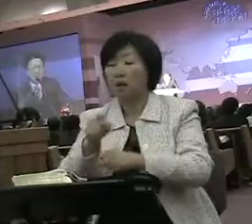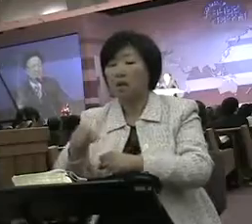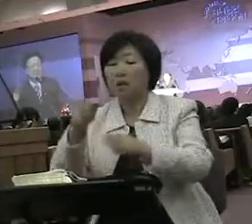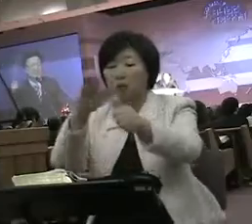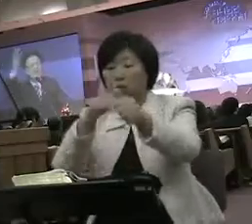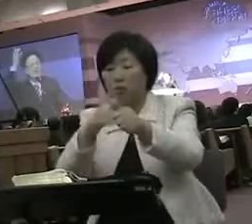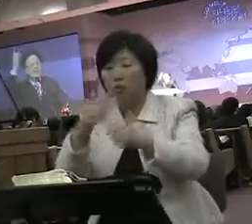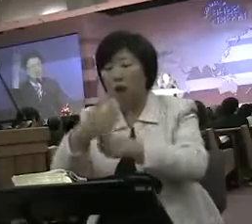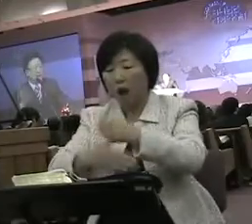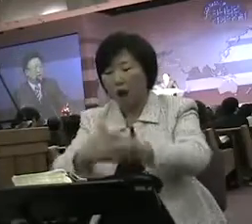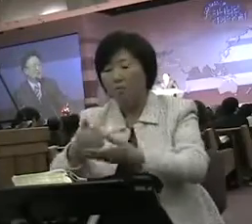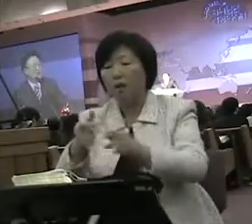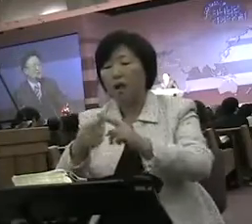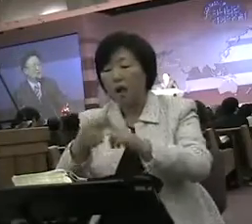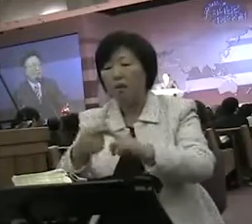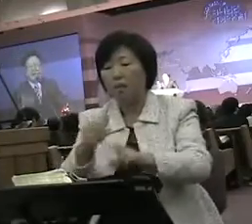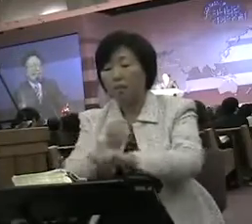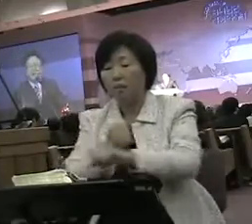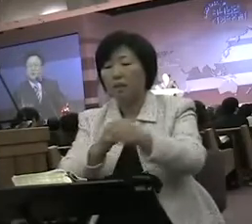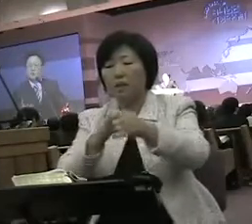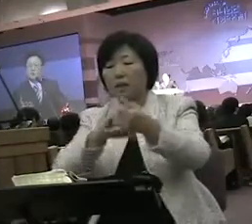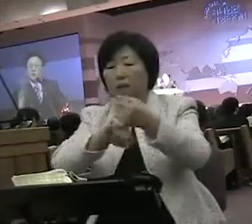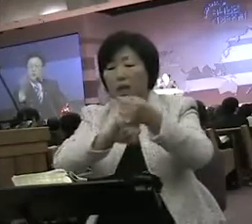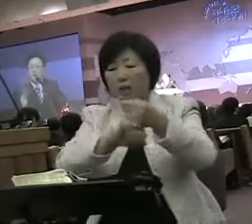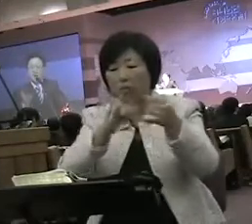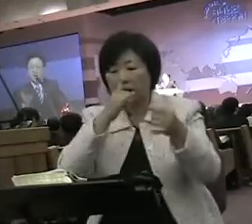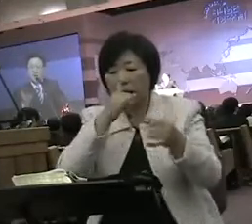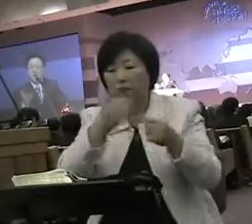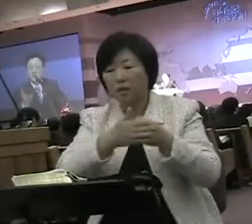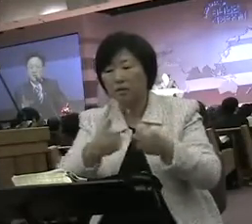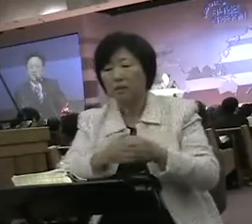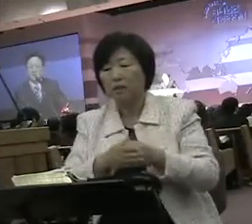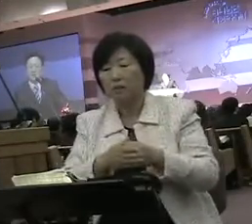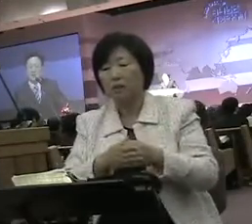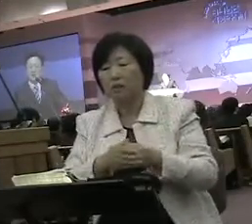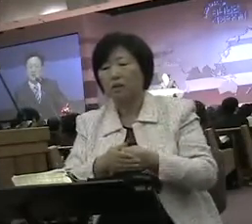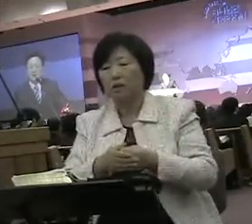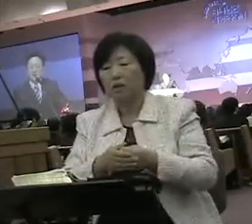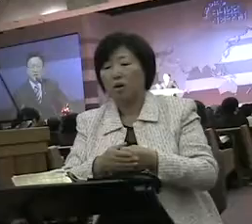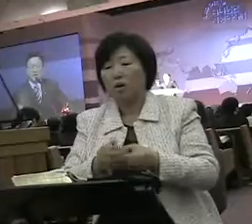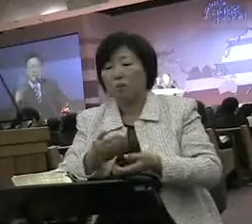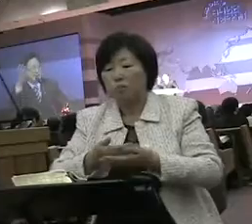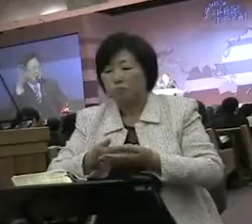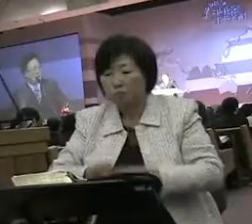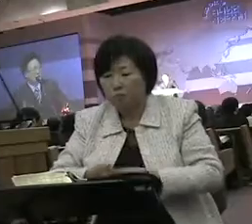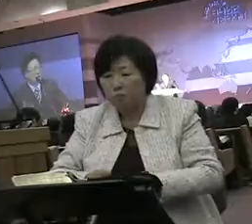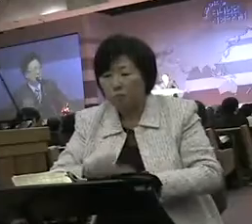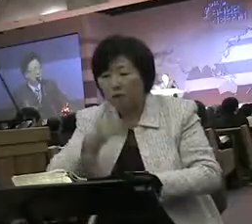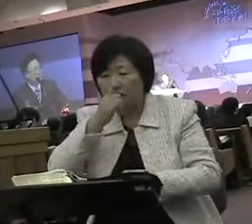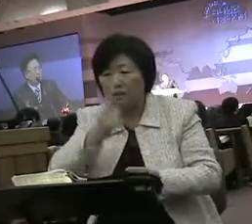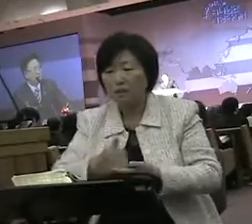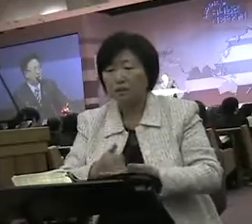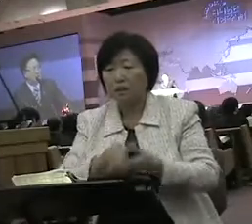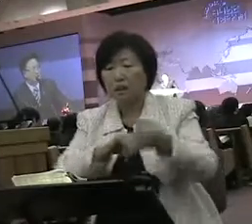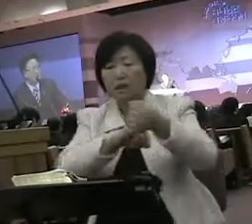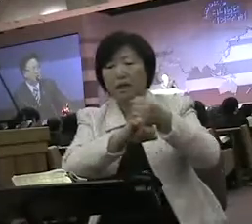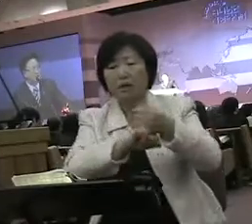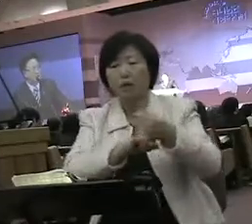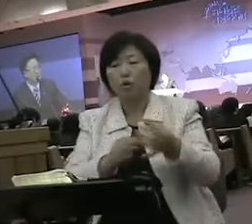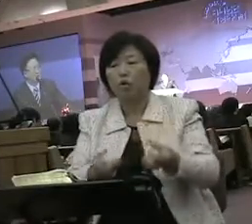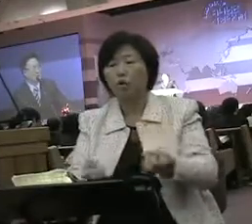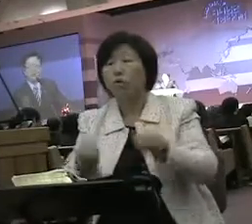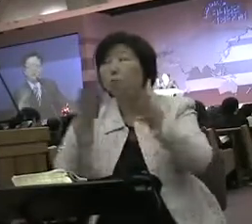하나님의 함께하심에 약속이 있기 때문에 이 부르심에 무게가 있는 것입니다. 그리고 이 약속에는 축복이